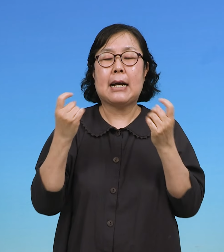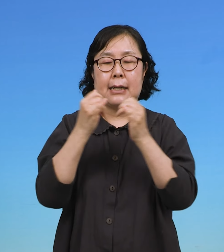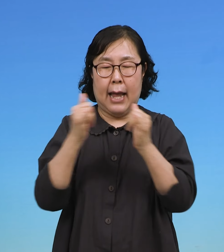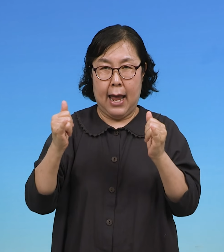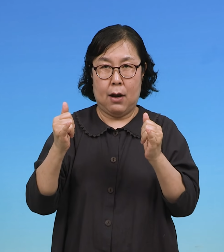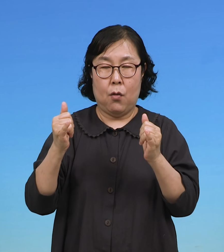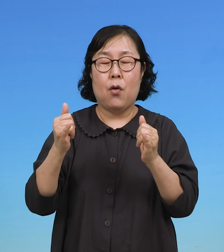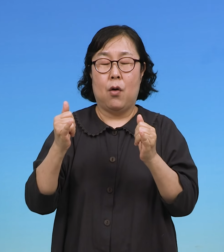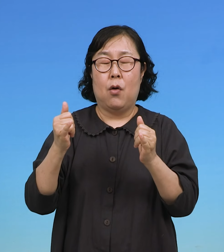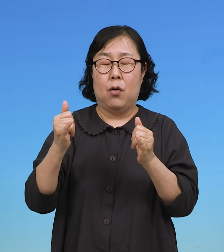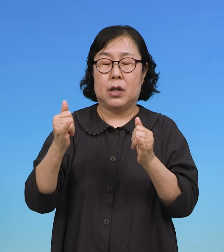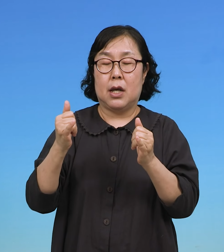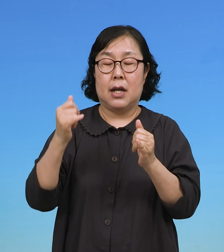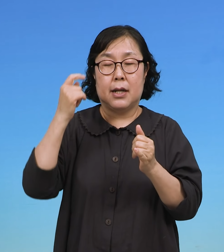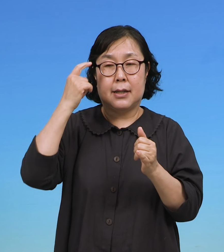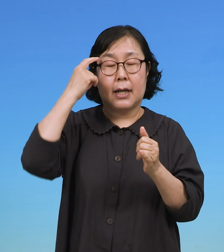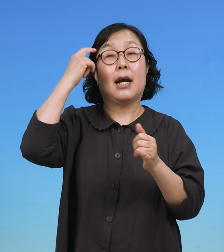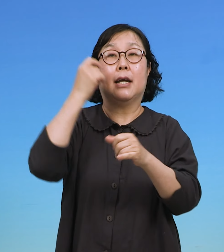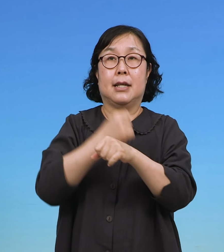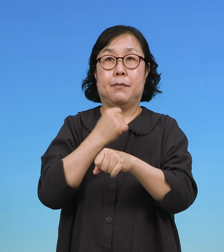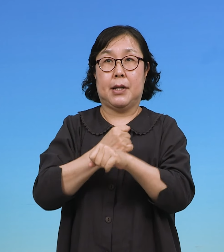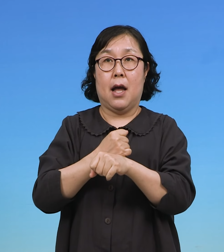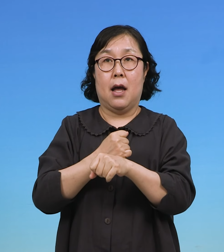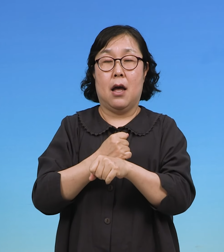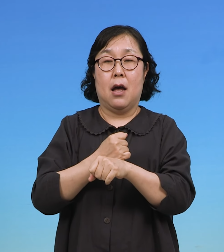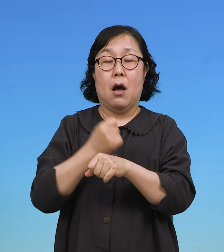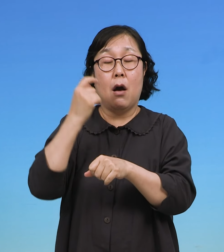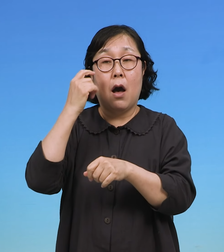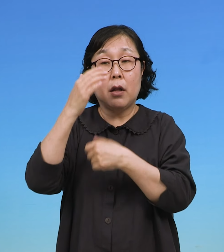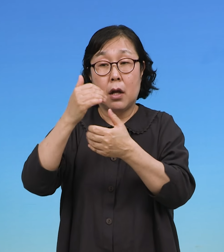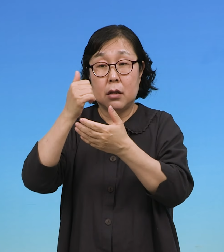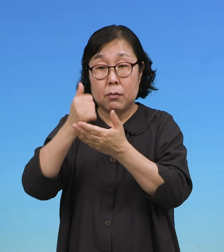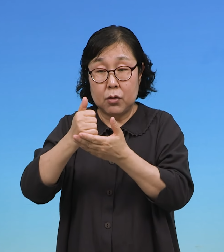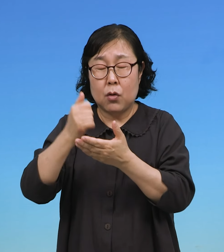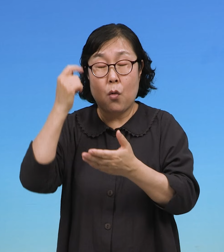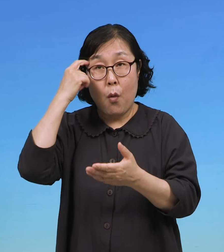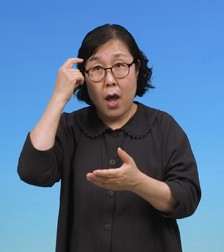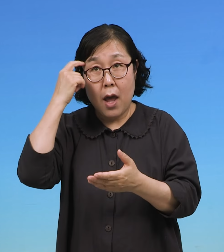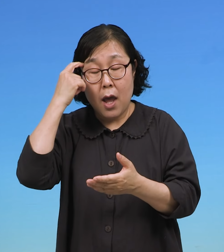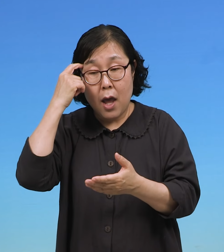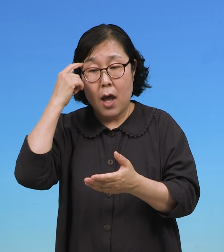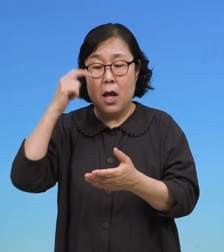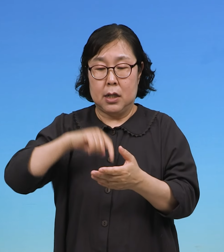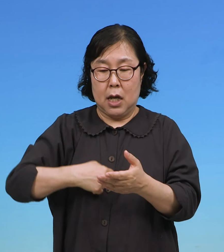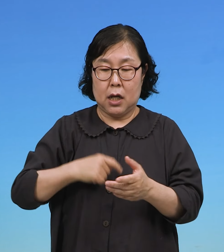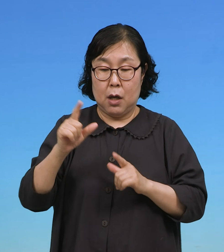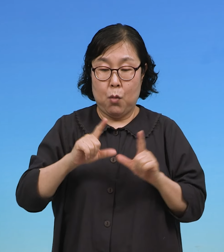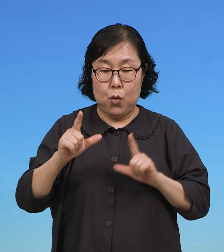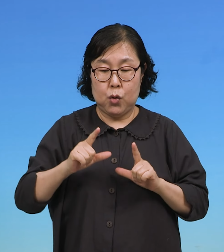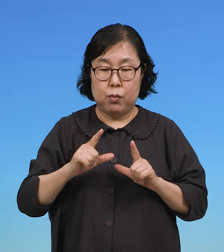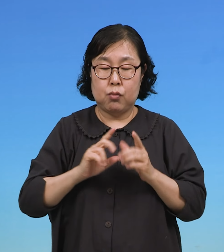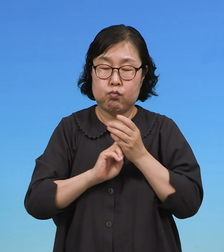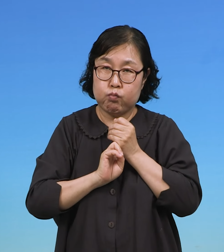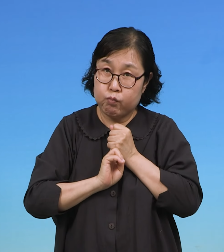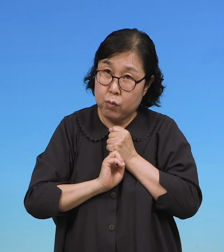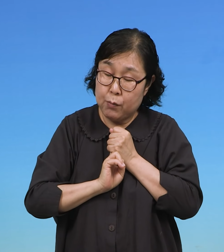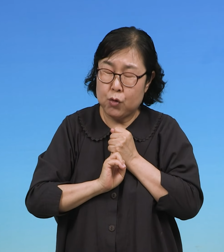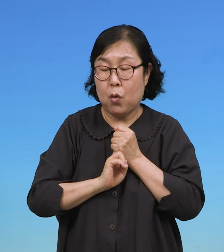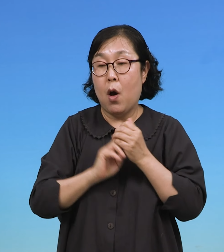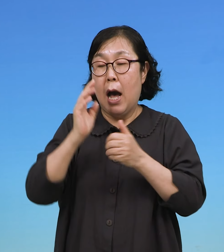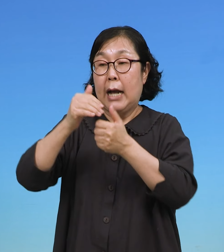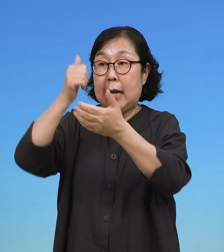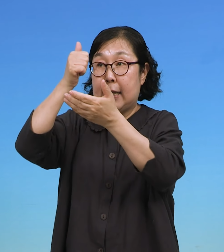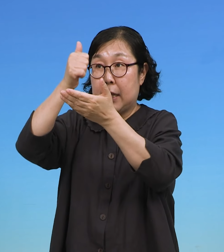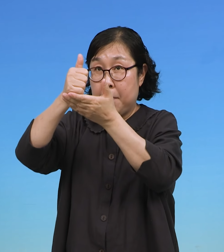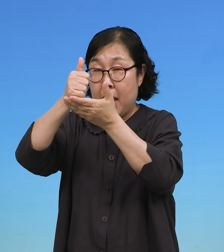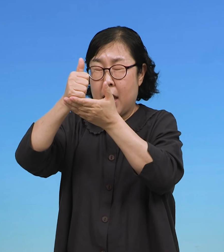하나님은 왜 당신의 모습을 감추시고 사람의 모습으로 나타나셨을까요? 성경의 이유를 설명하지